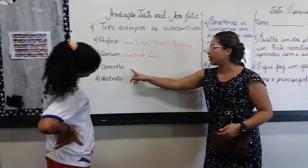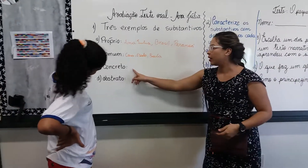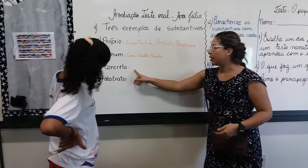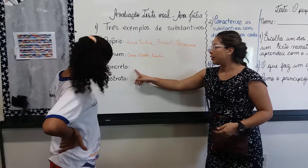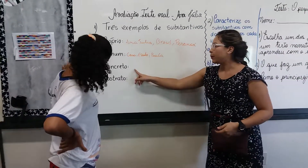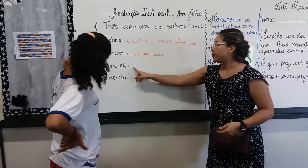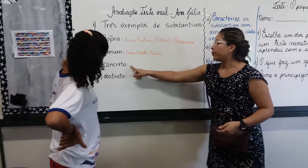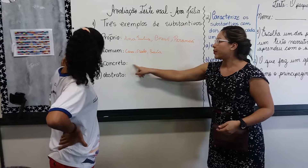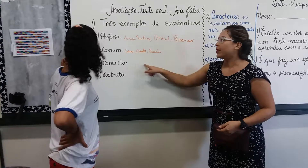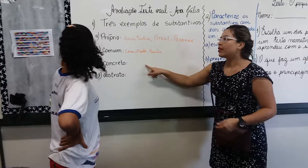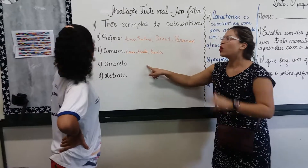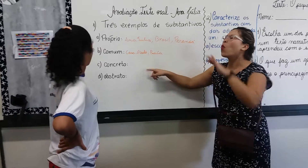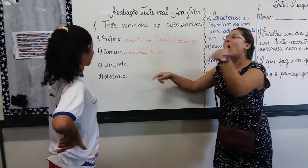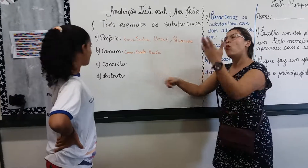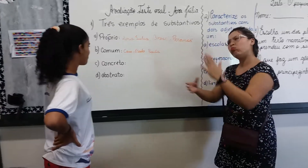Certo.